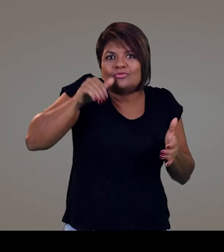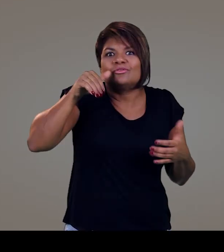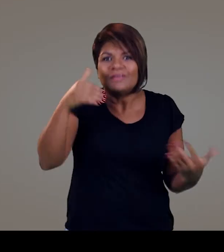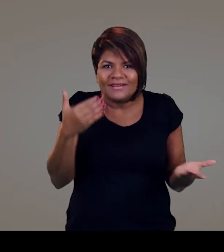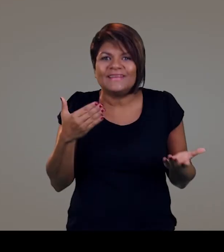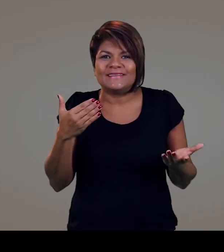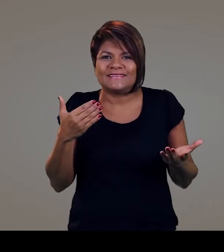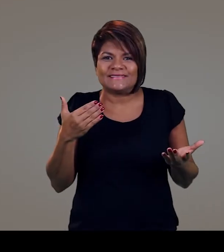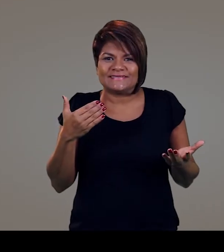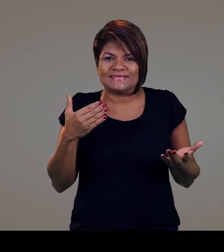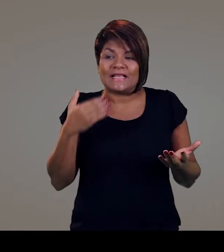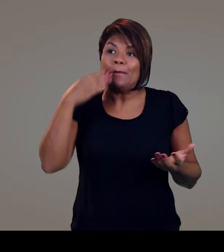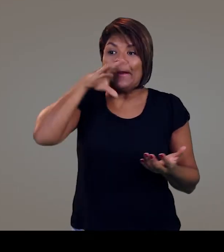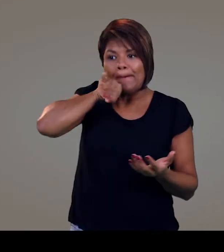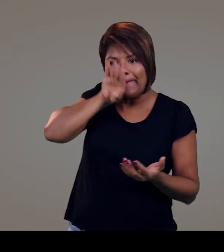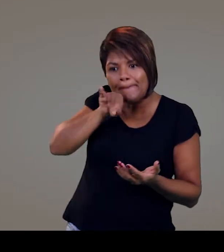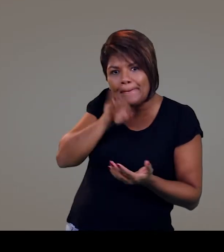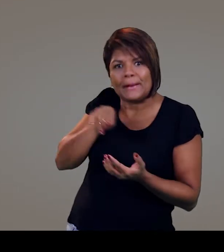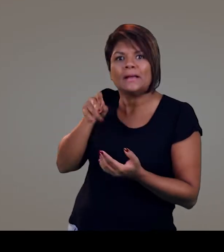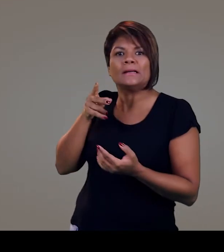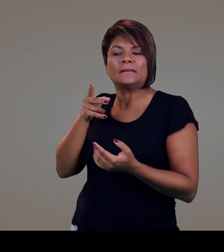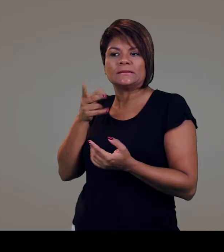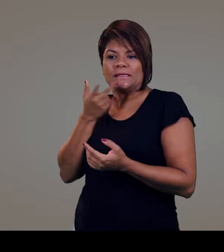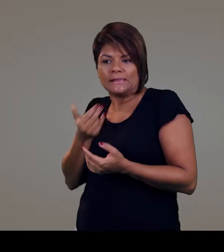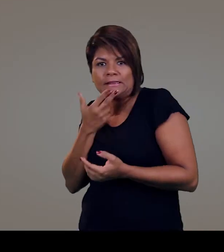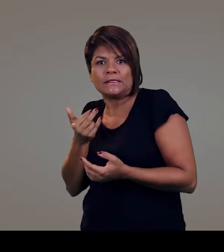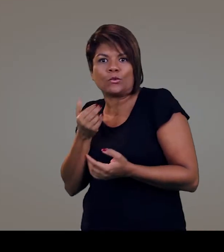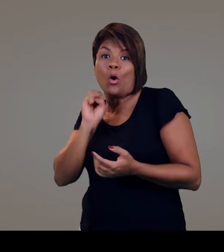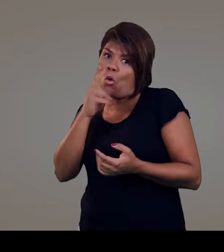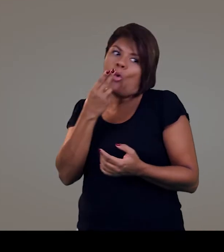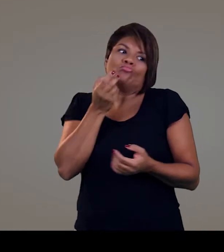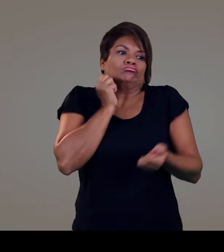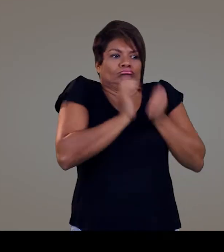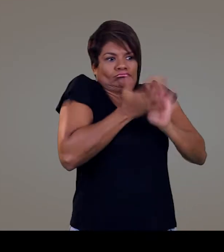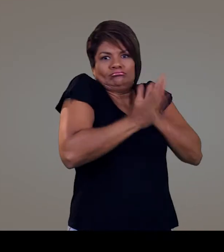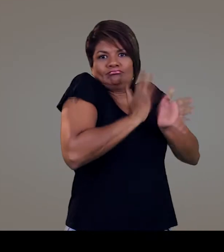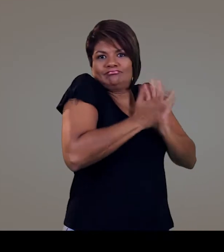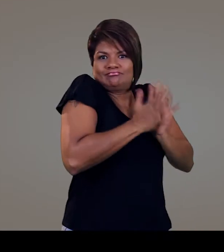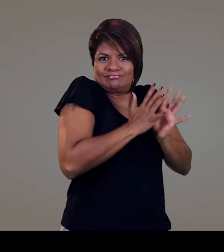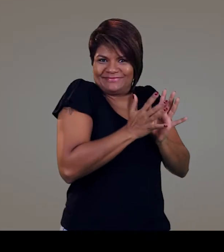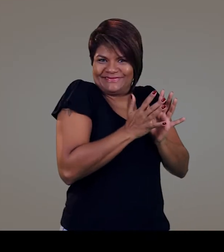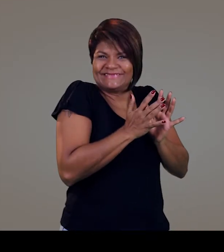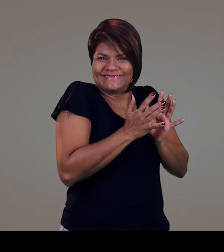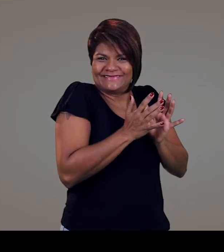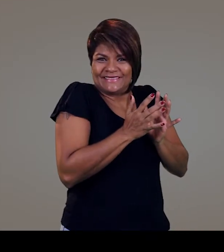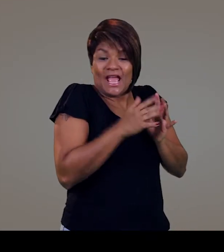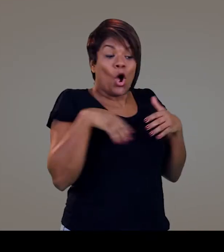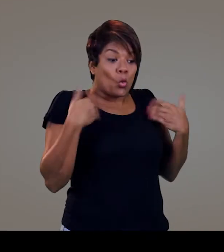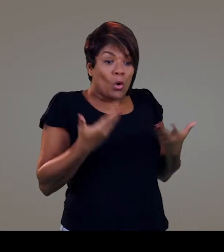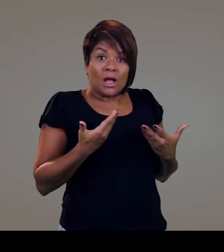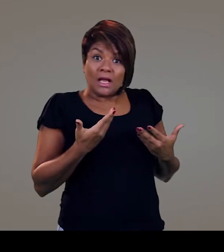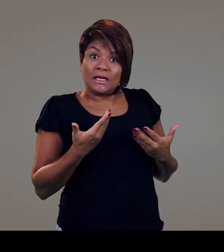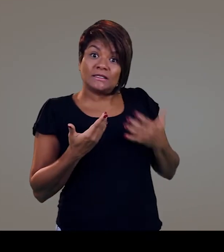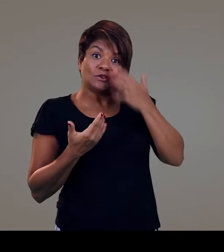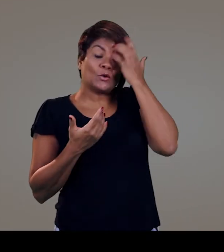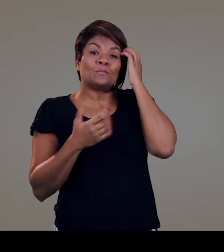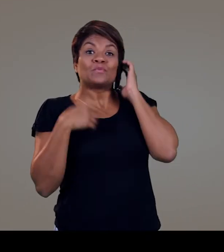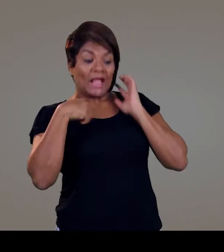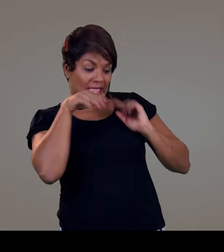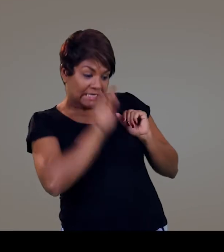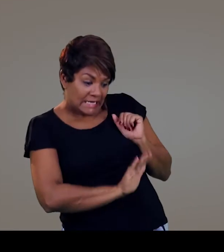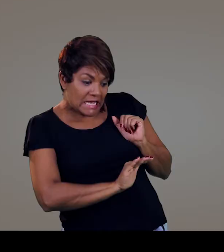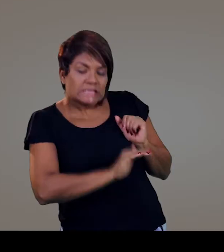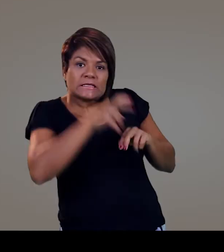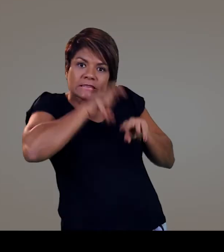língua, competente. Tará. Quando a gente oferece a mão para uma criança que está sentadinha,